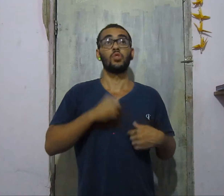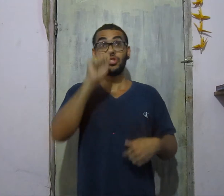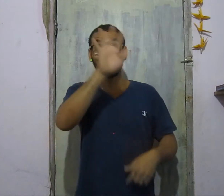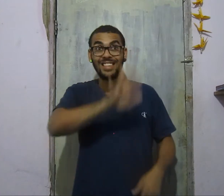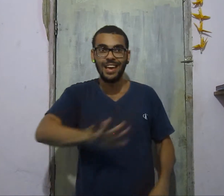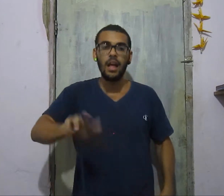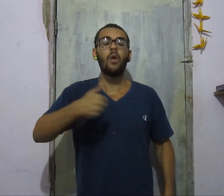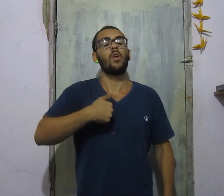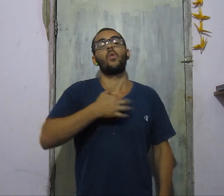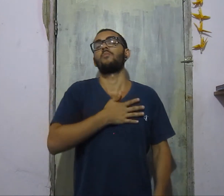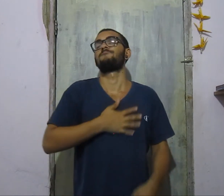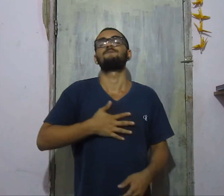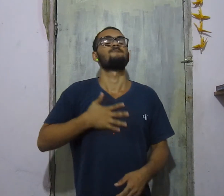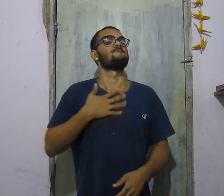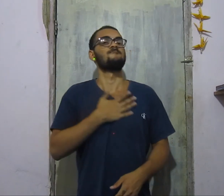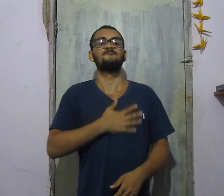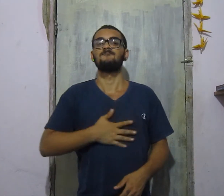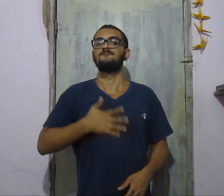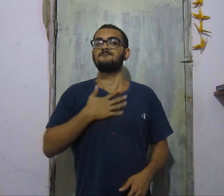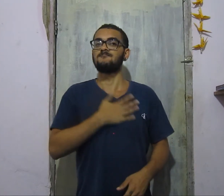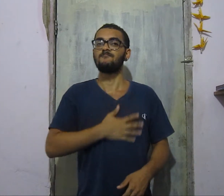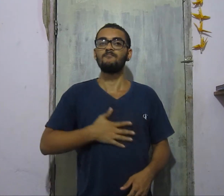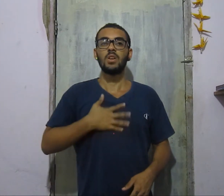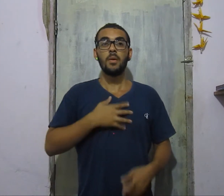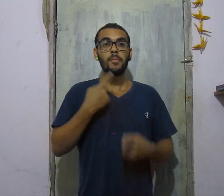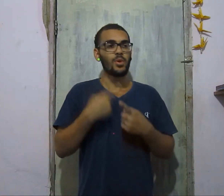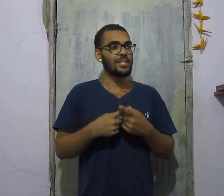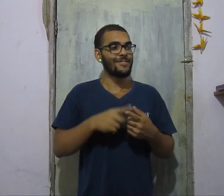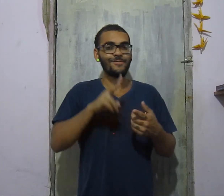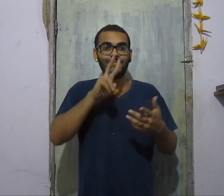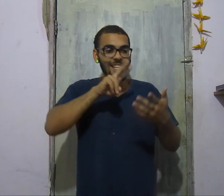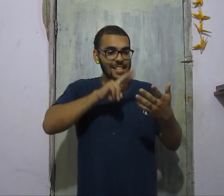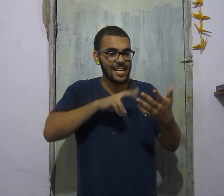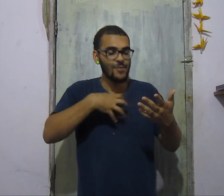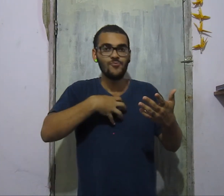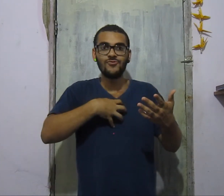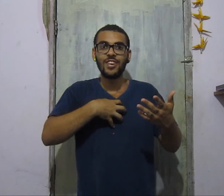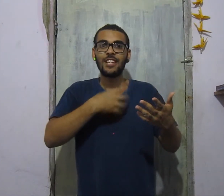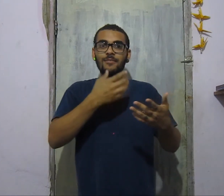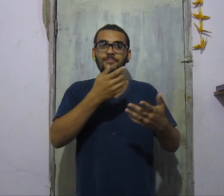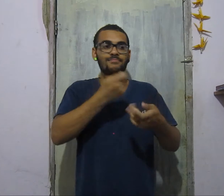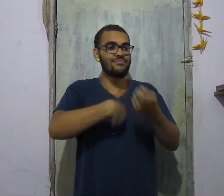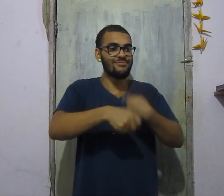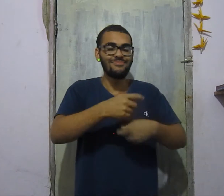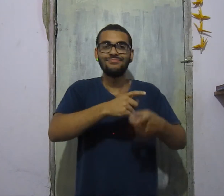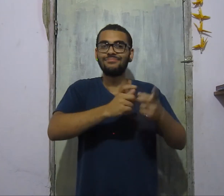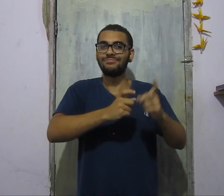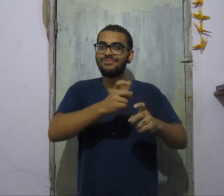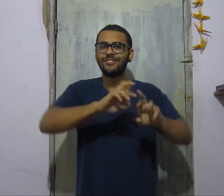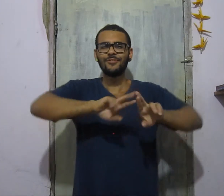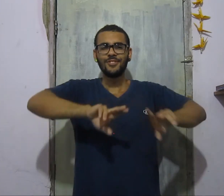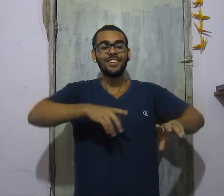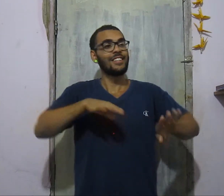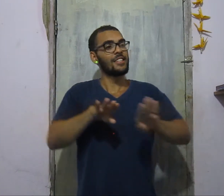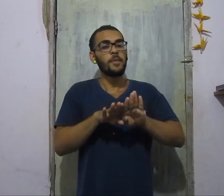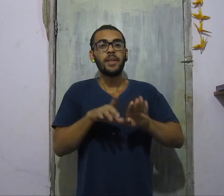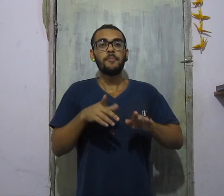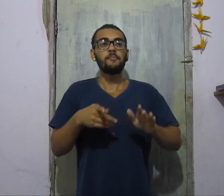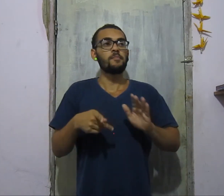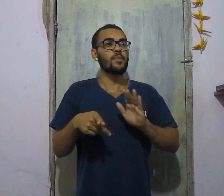geral eu gostei muito, eu adorei o livro por causa justamente dessa estrutura de leitura que faz a gente se sentir bem